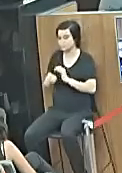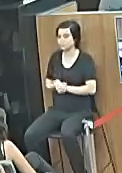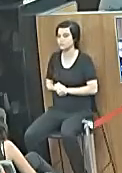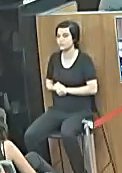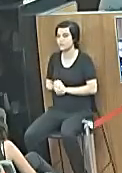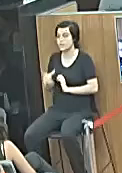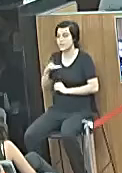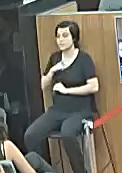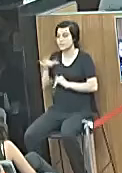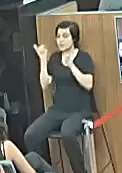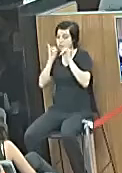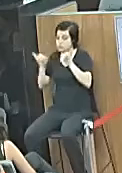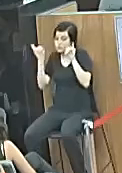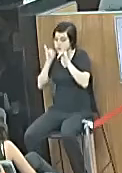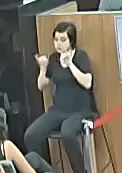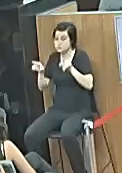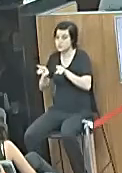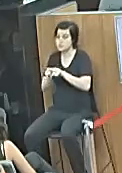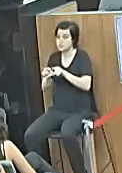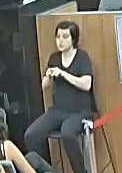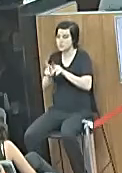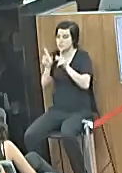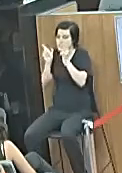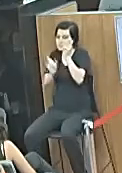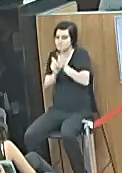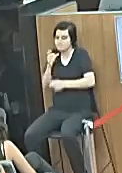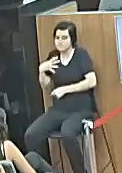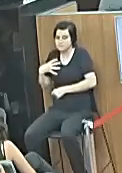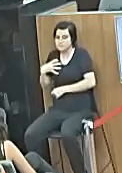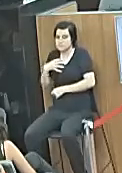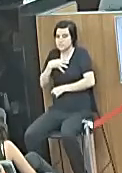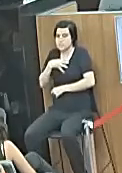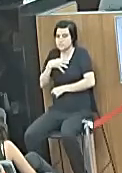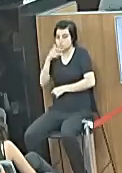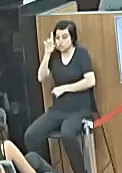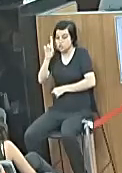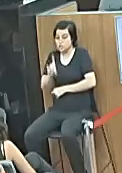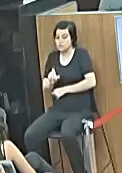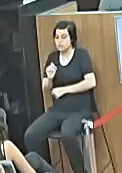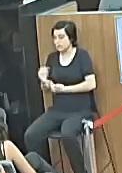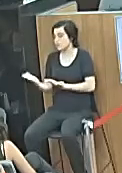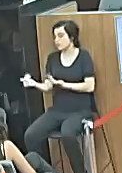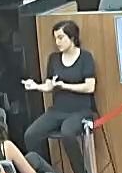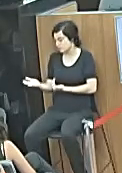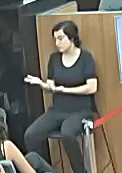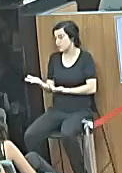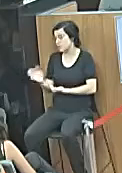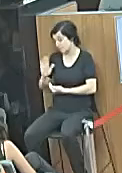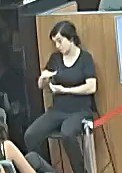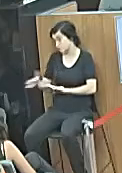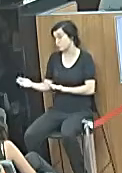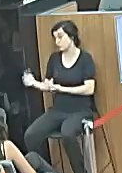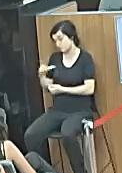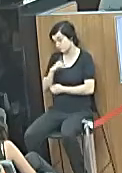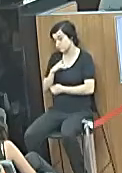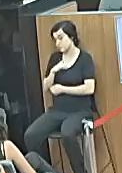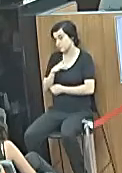sensibilização social para a defesa e garantia dos direitos das crianças e adolescentes